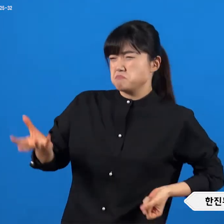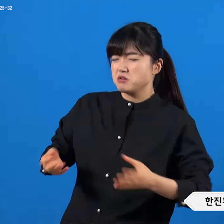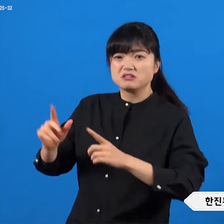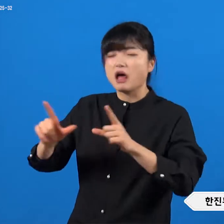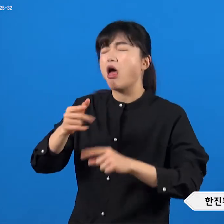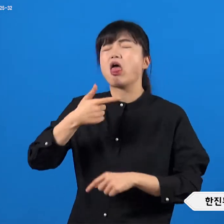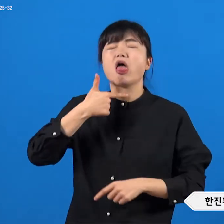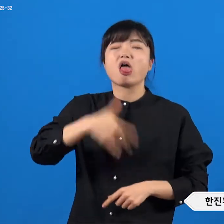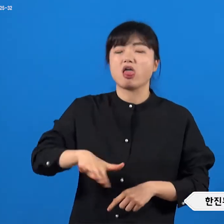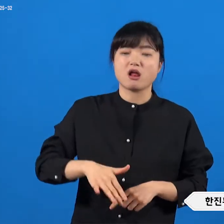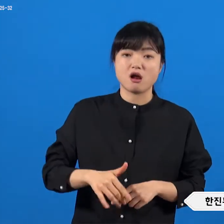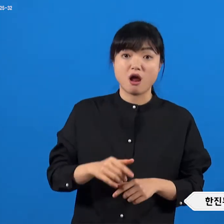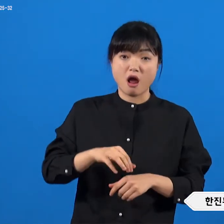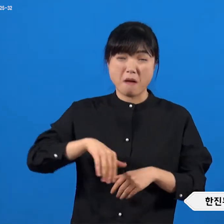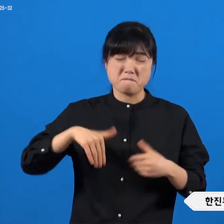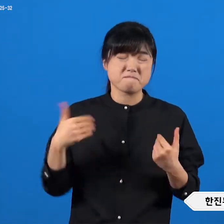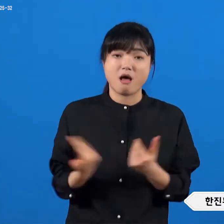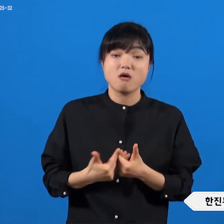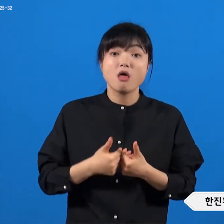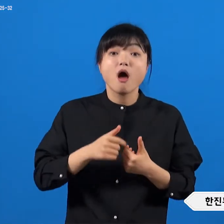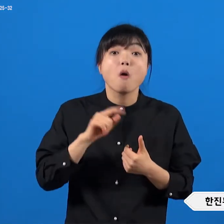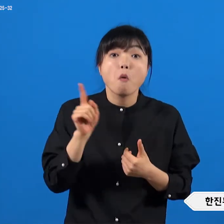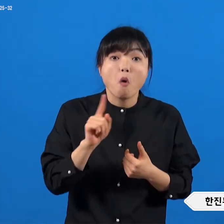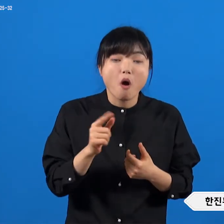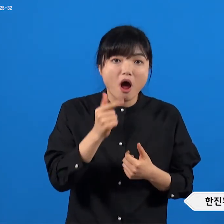살지도 않았습니다. 아니, 그 반대로